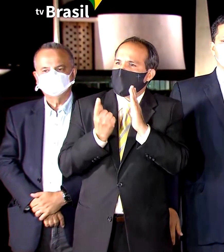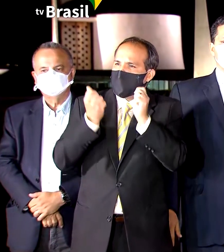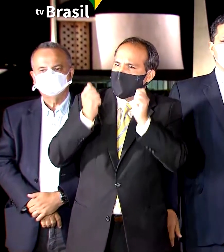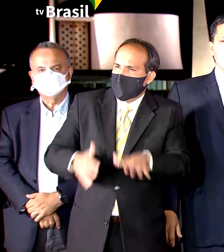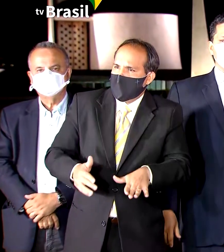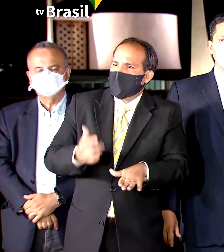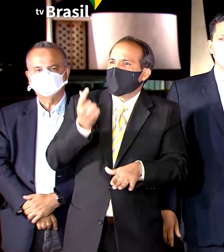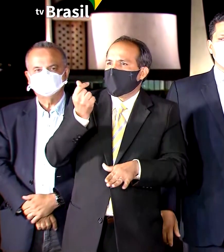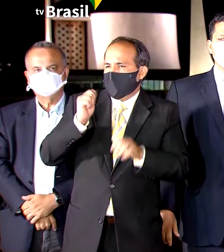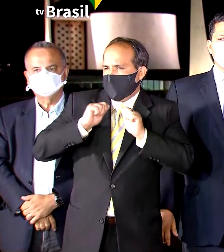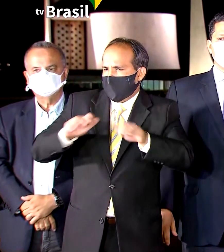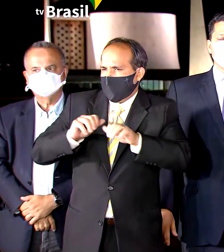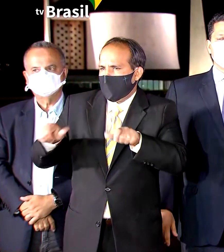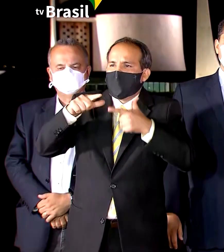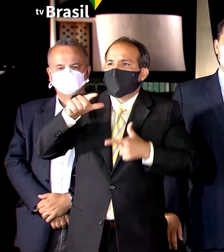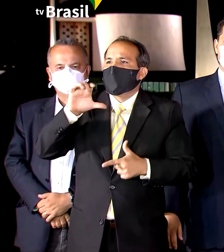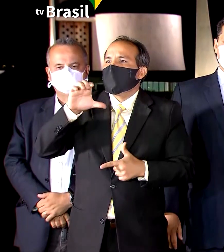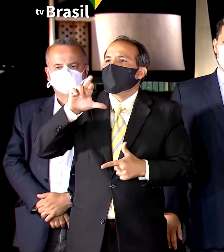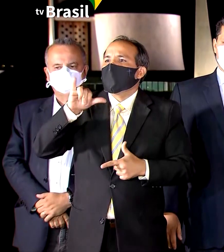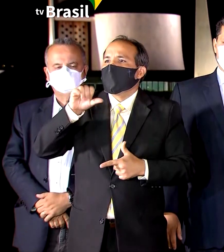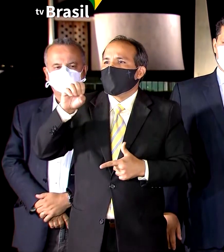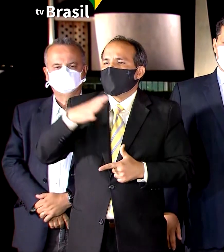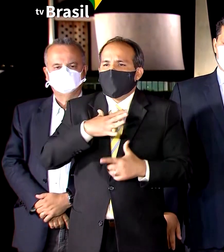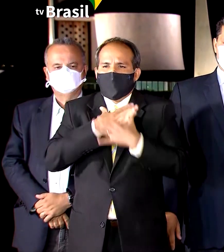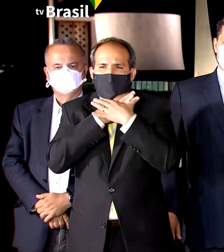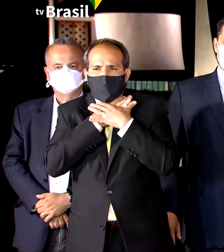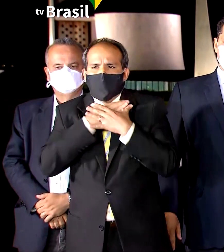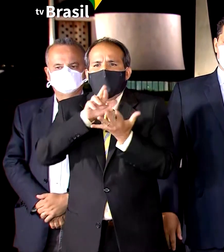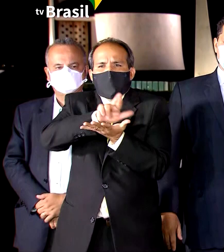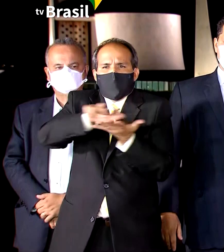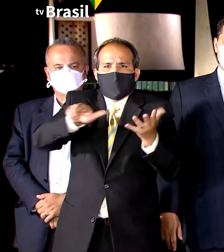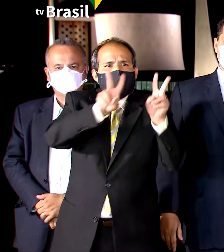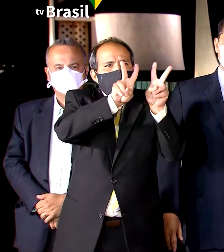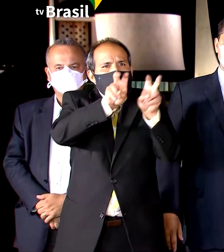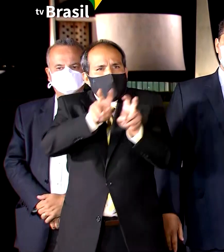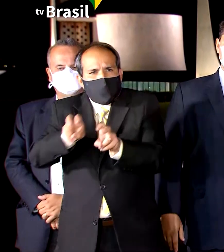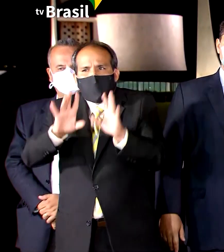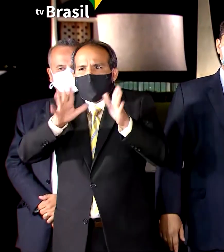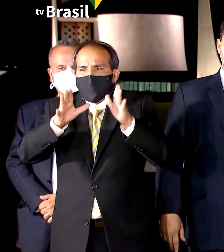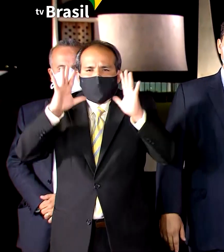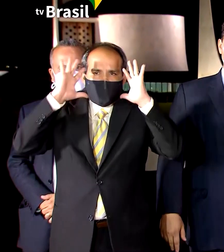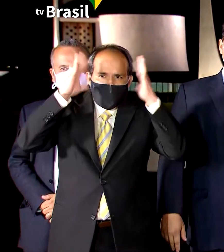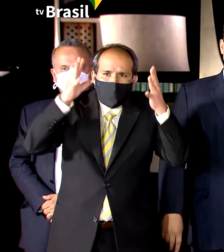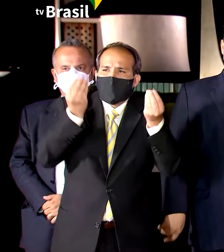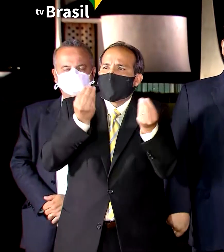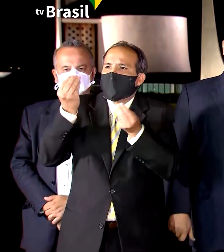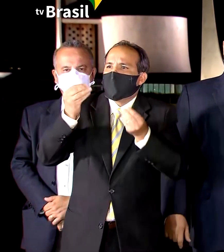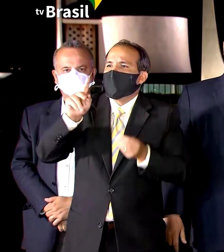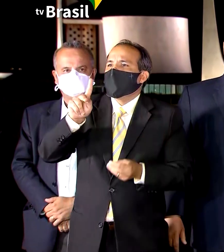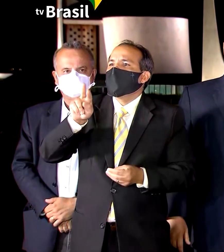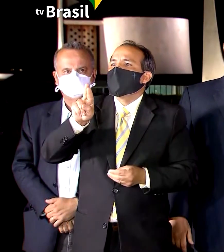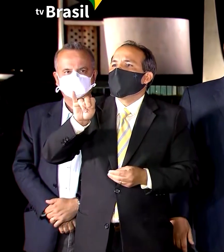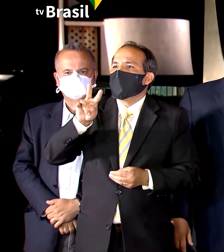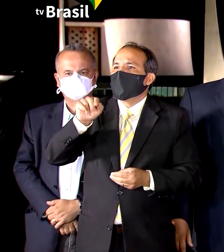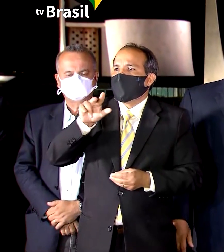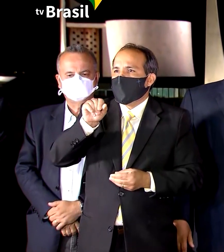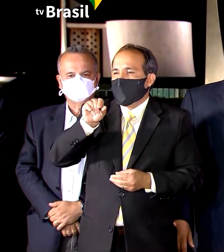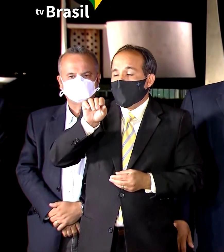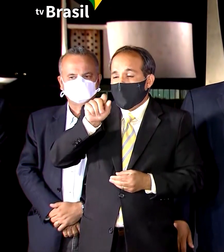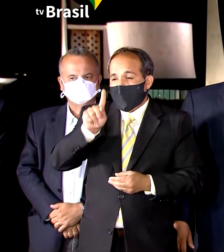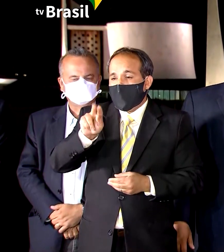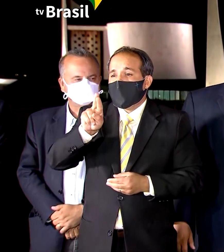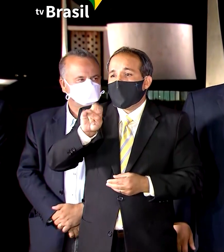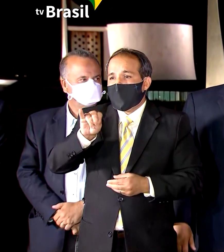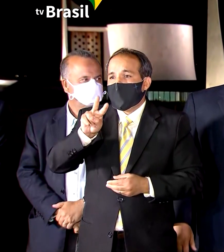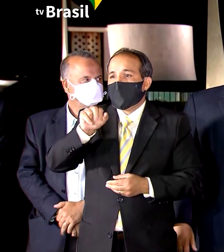queremos a responsabilidade fiscal assuntos variados foram tratados como privatizações em